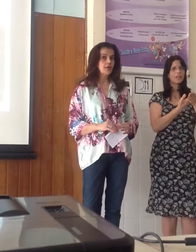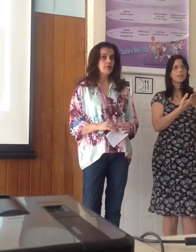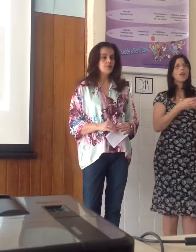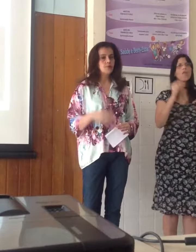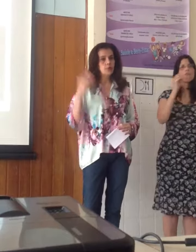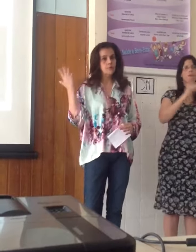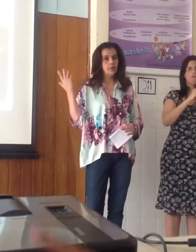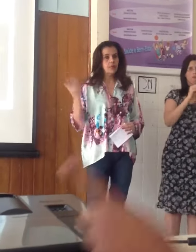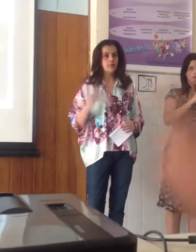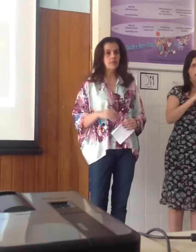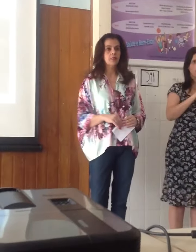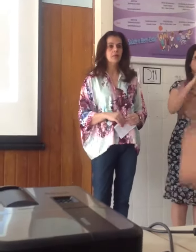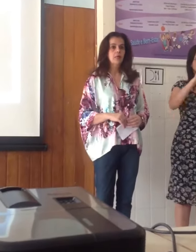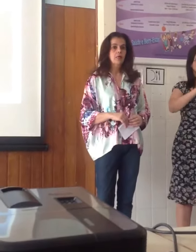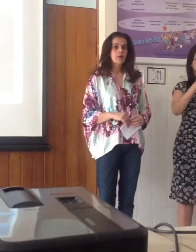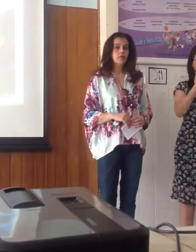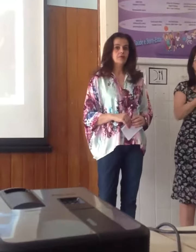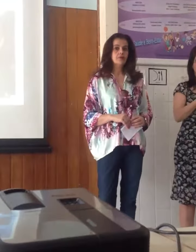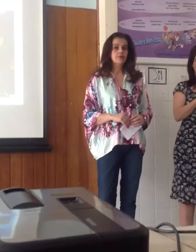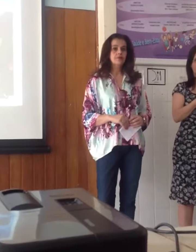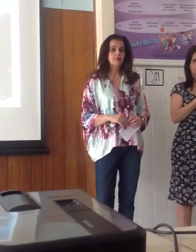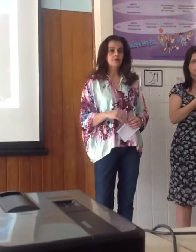de intérprete. Ontem ainda